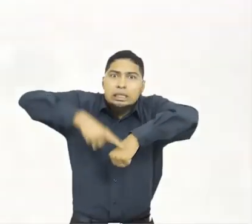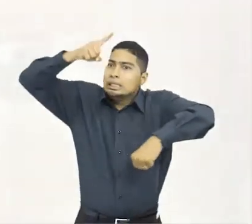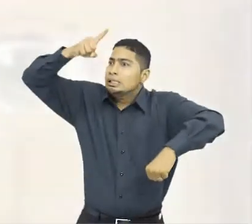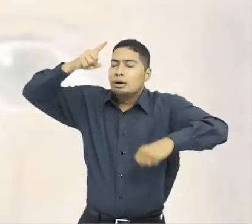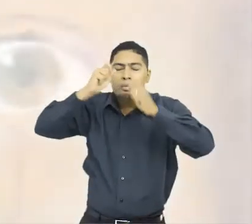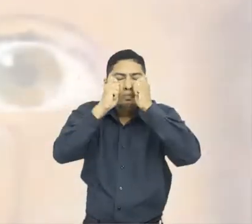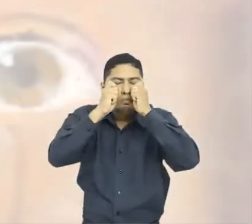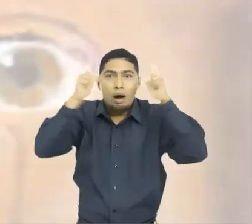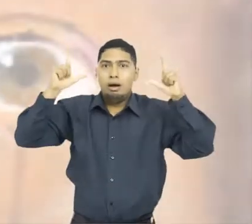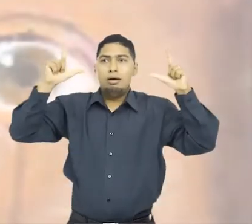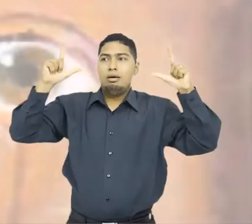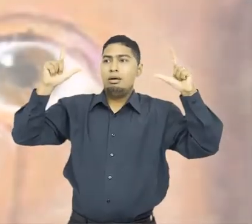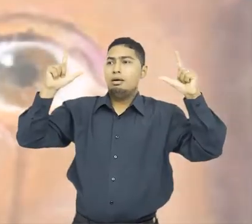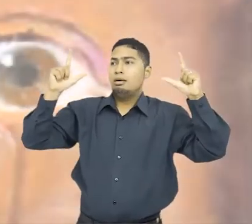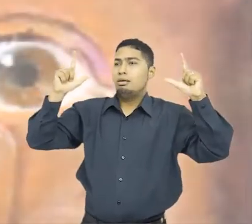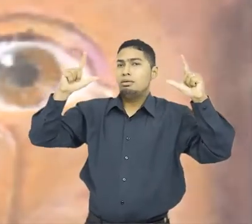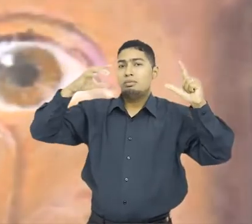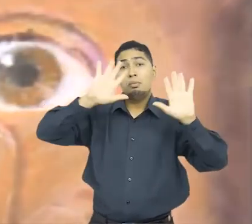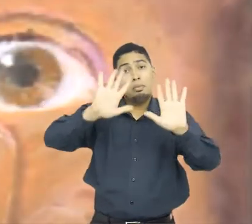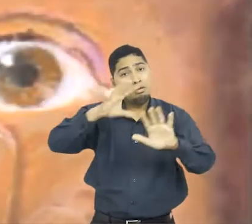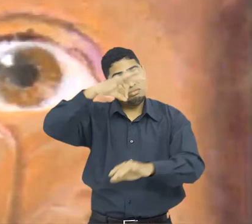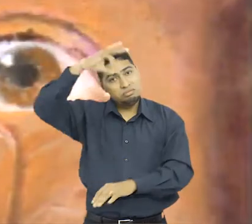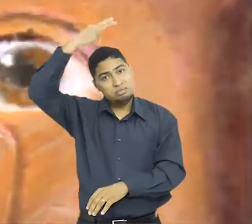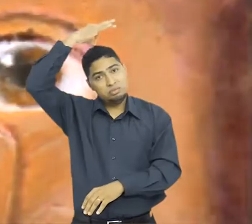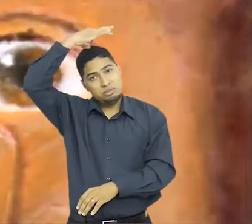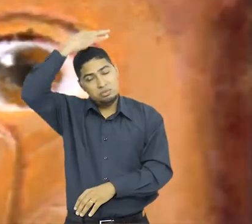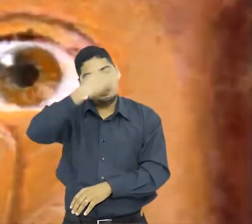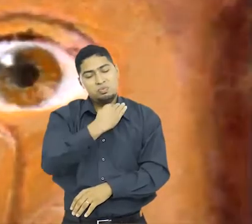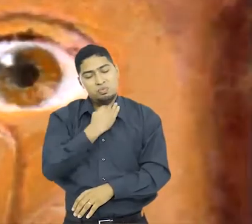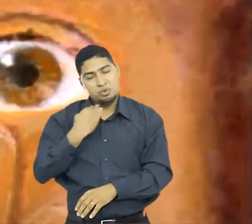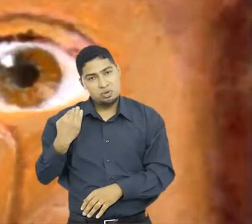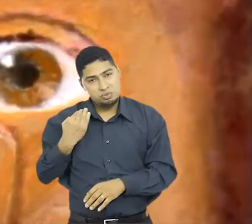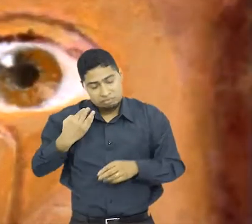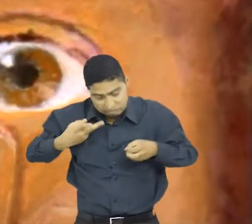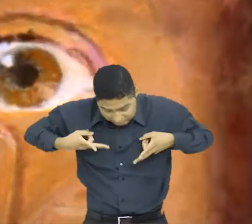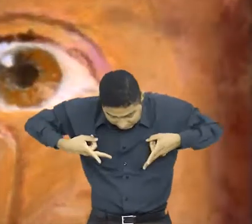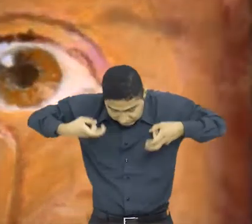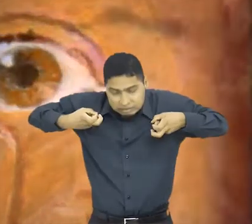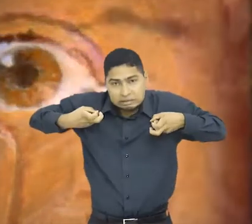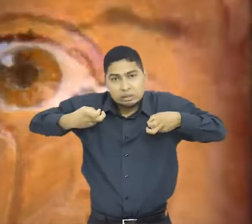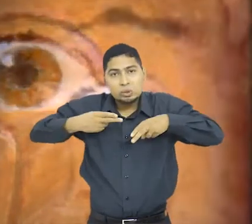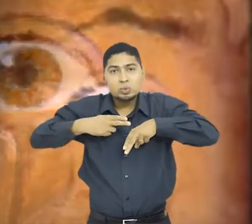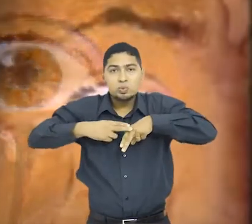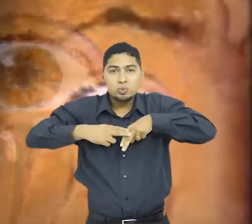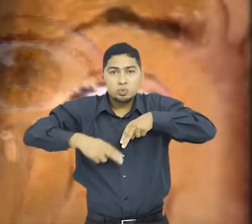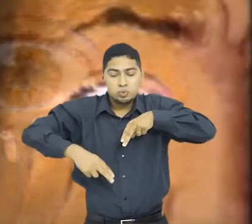Imediatamente seus olhos se abriram e o seu espírito morreu. Perceberam que estavam nus.